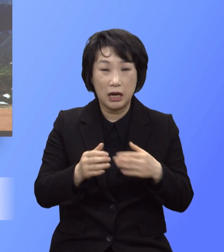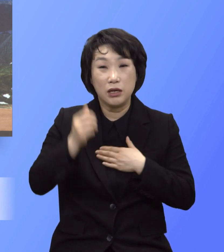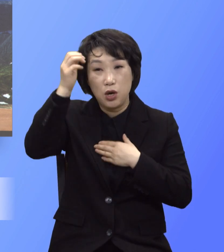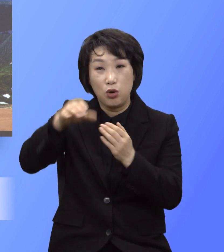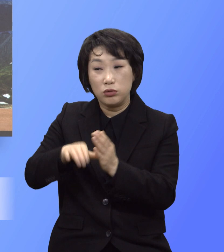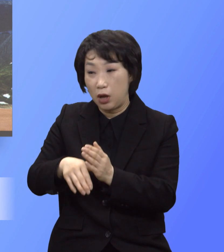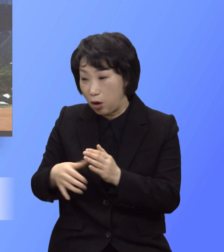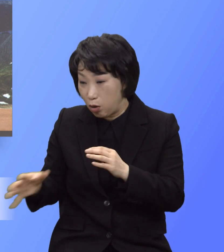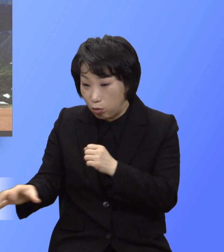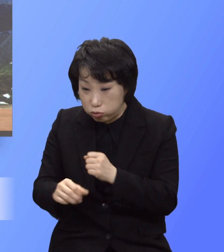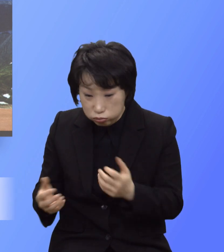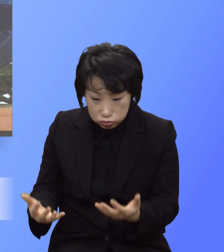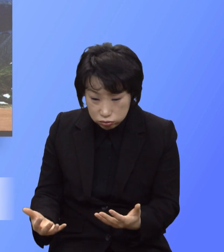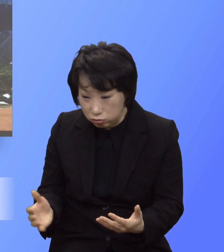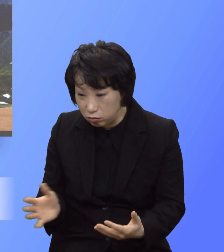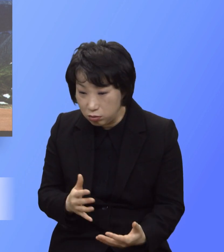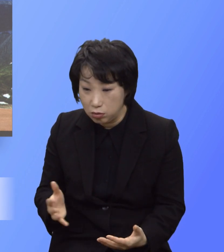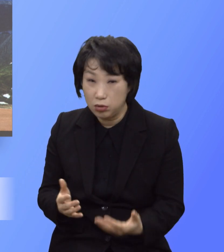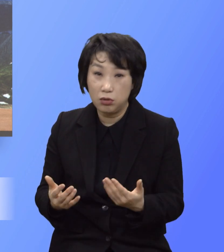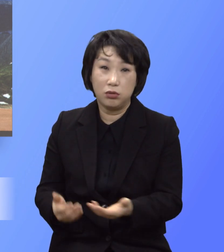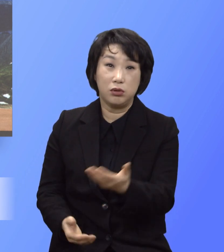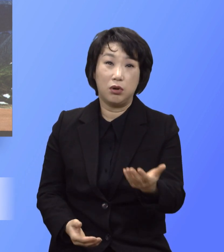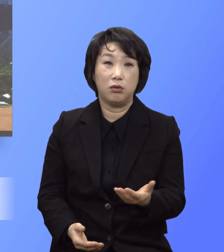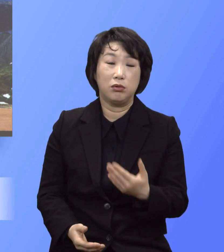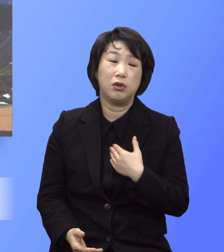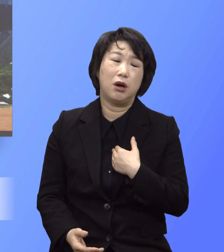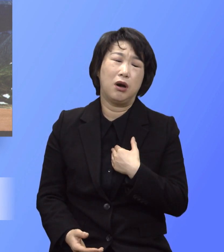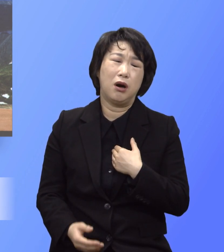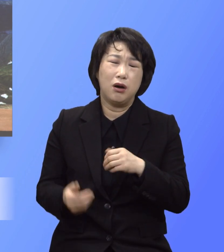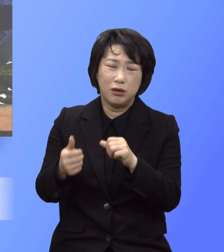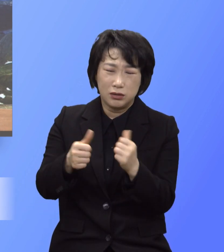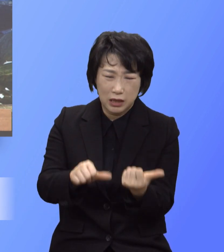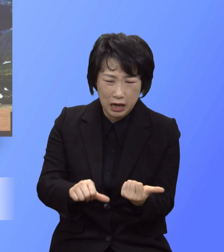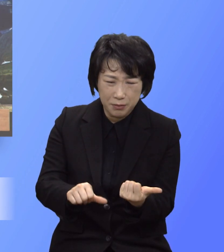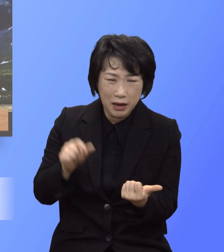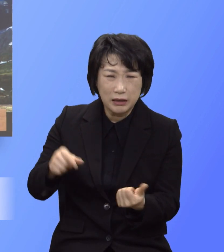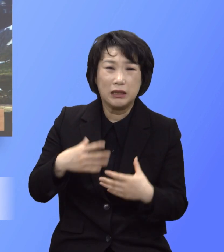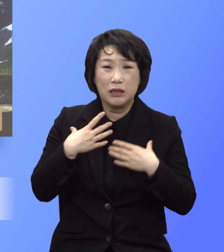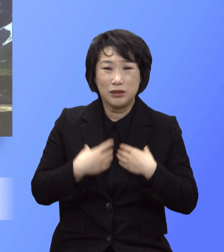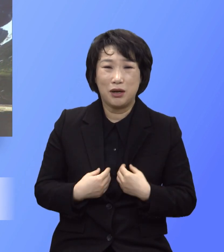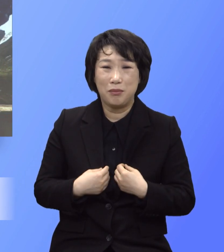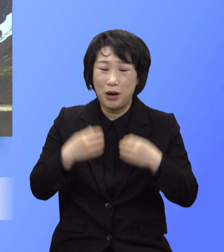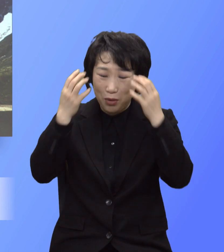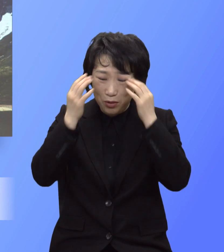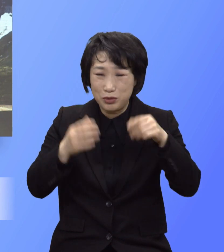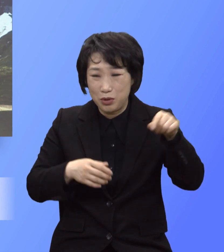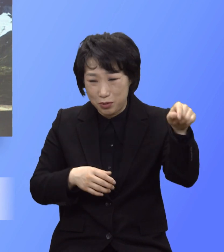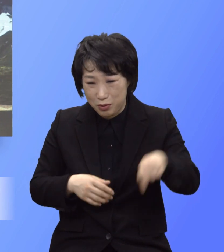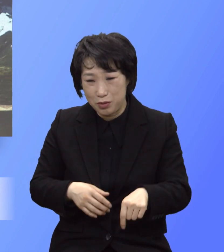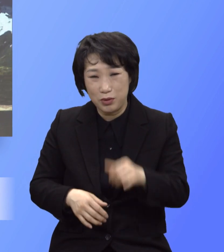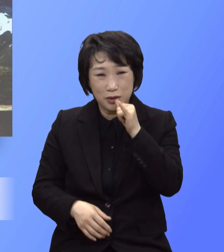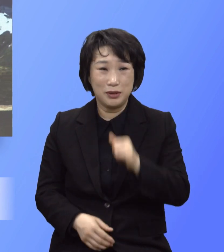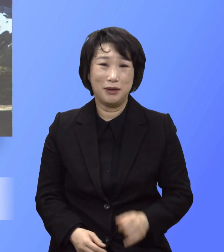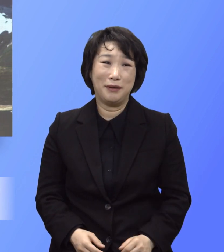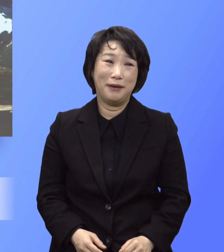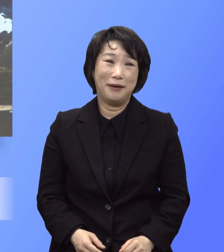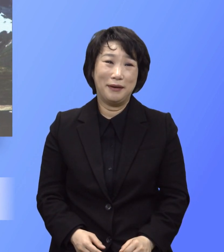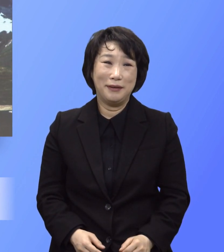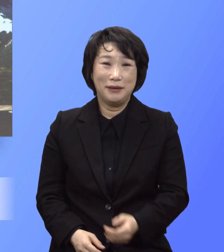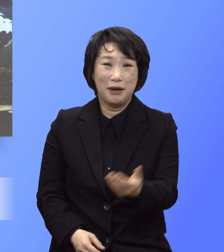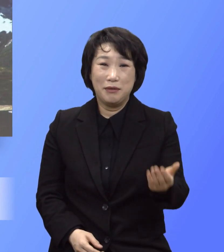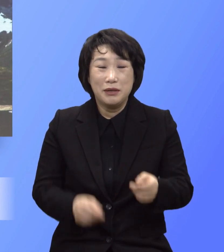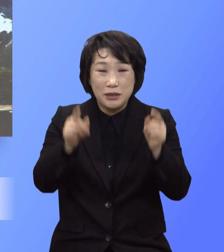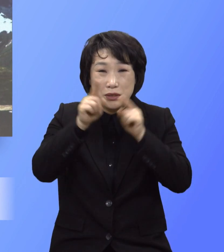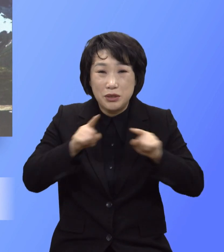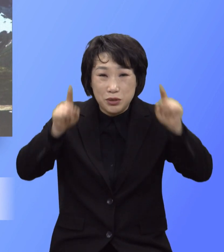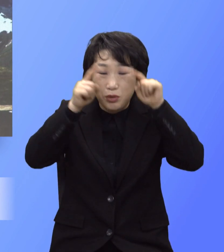영혼의 때는 거둘 것이 아무것도 없으며 얼마나 사망이라고는 절망적인 고통의 아가리가 입을 벌리고